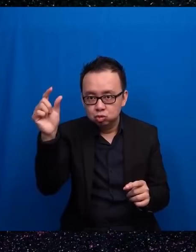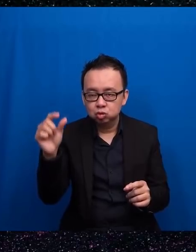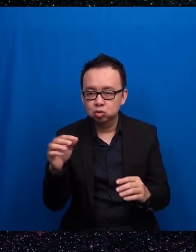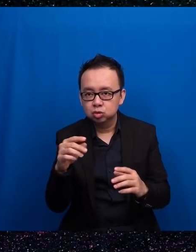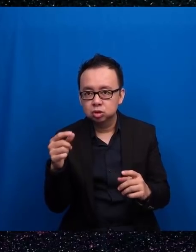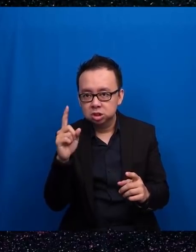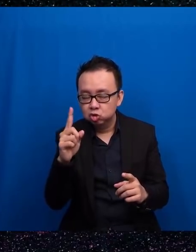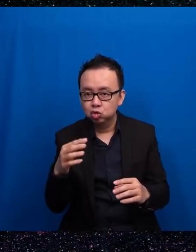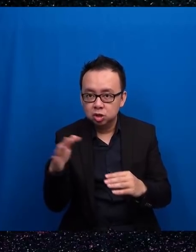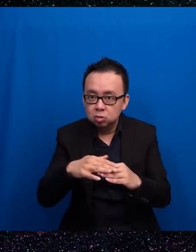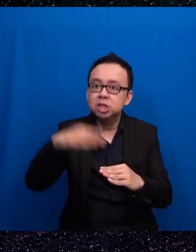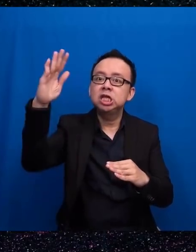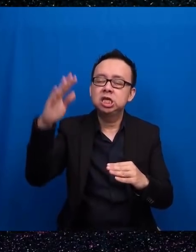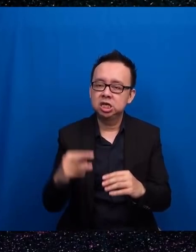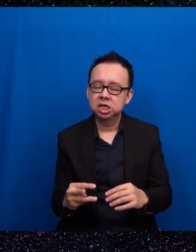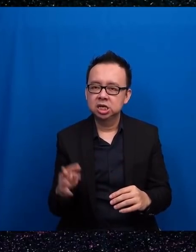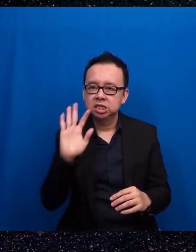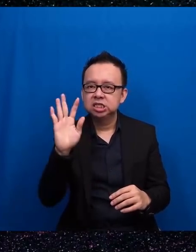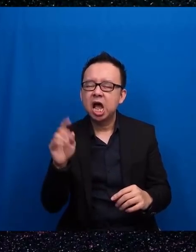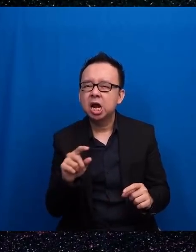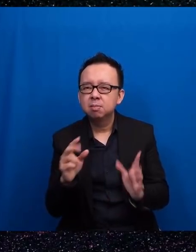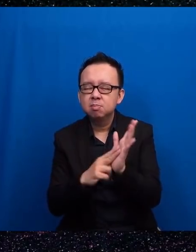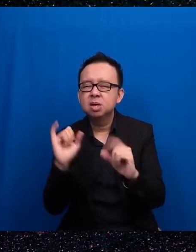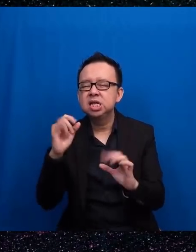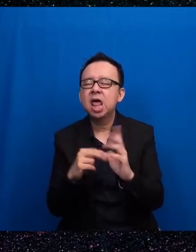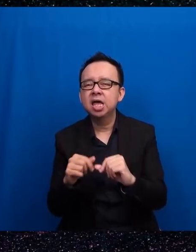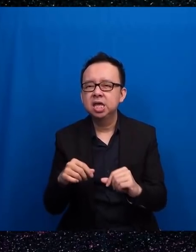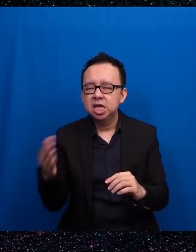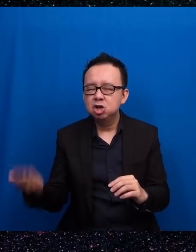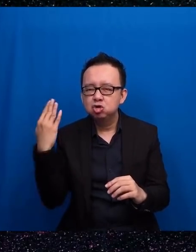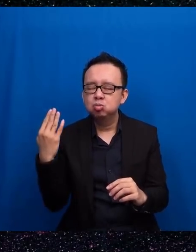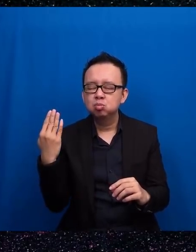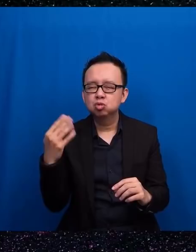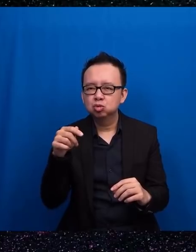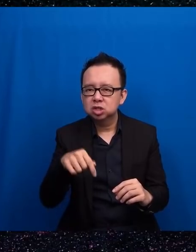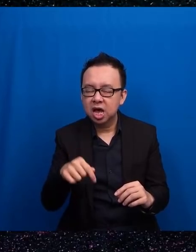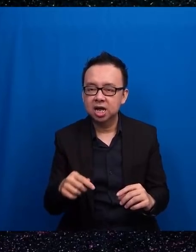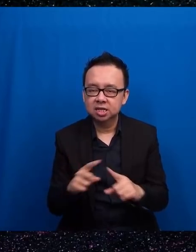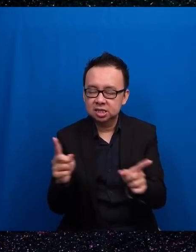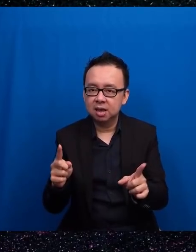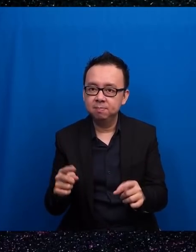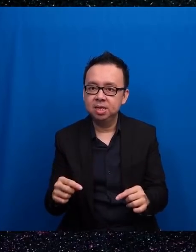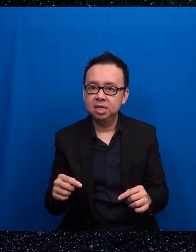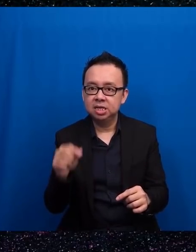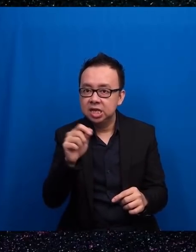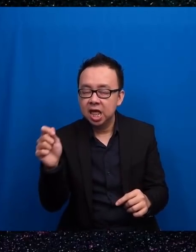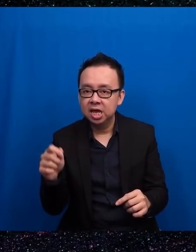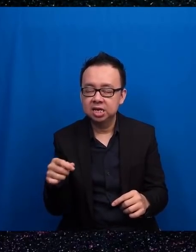Janganlah nilai hidupmu dengan apa yang terjadi hari ini. Selalulah nilai dengan apa yang kau taburkan hari